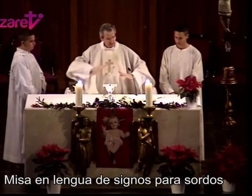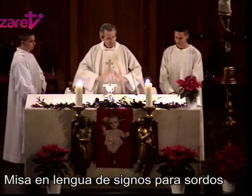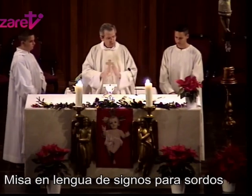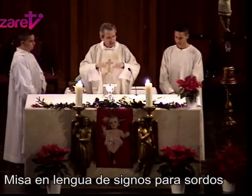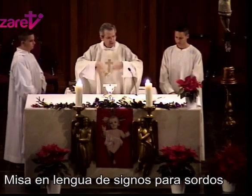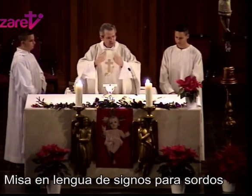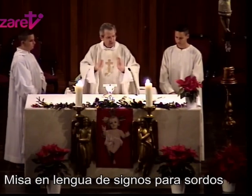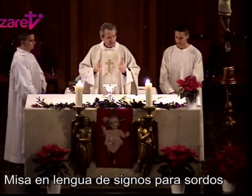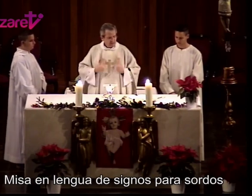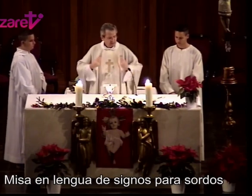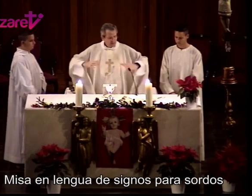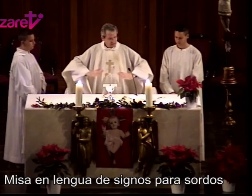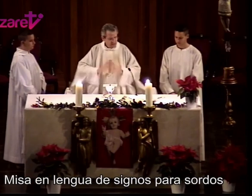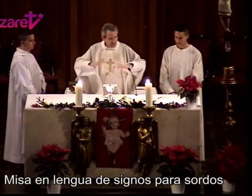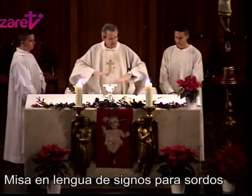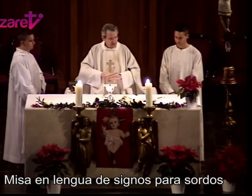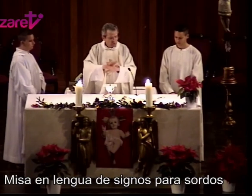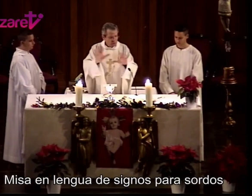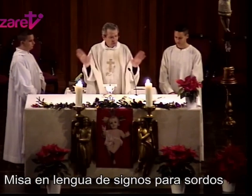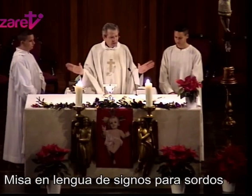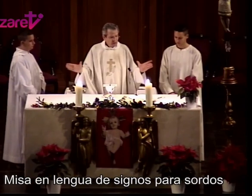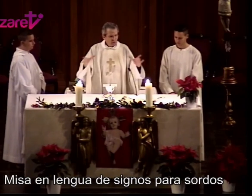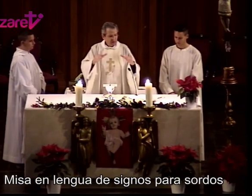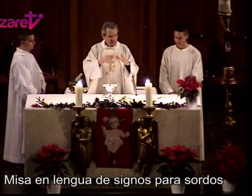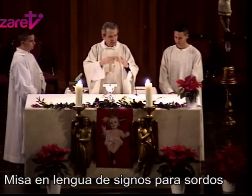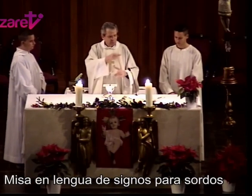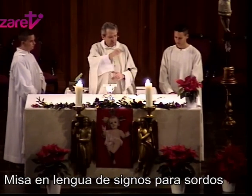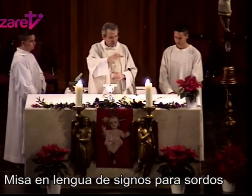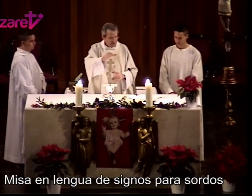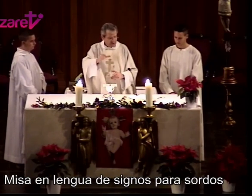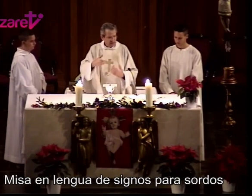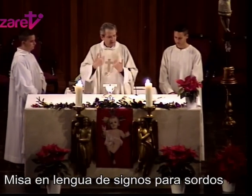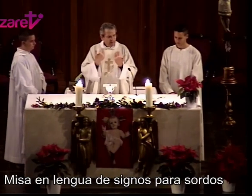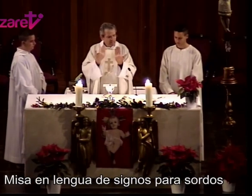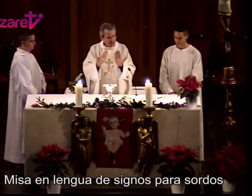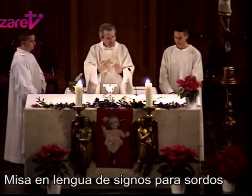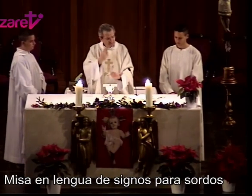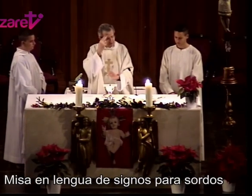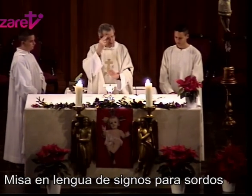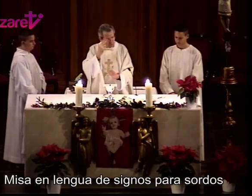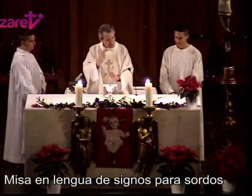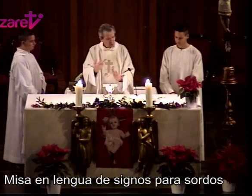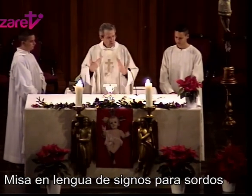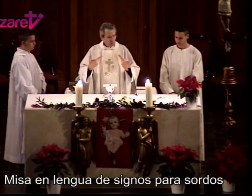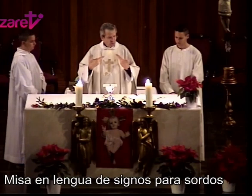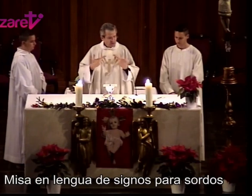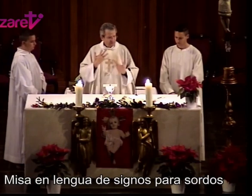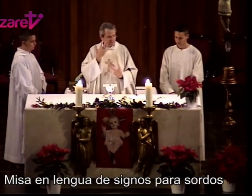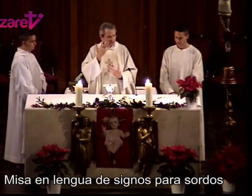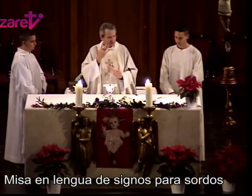Espíritu Santo das vida y santificas todo y congregas a tu pueblo sin cesar para que ofrezca en tu honor un sacrificio sin